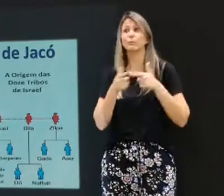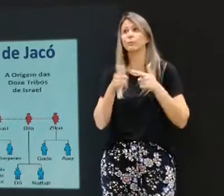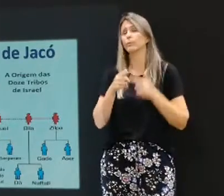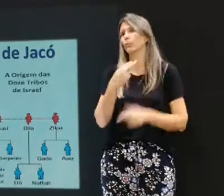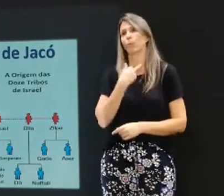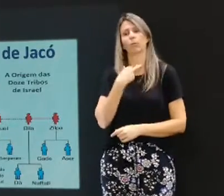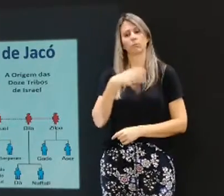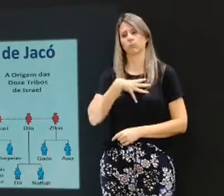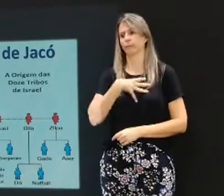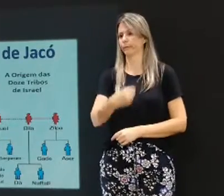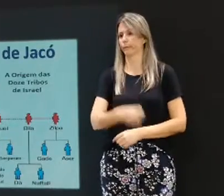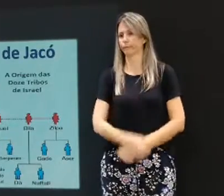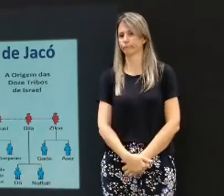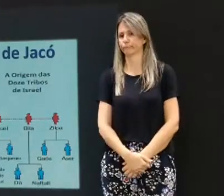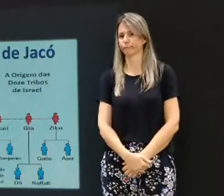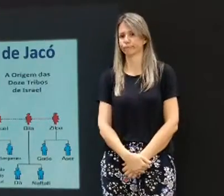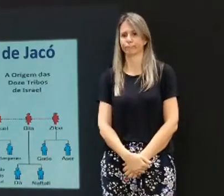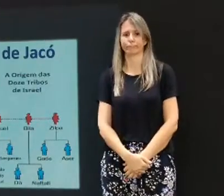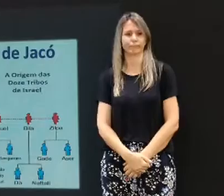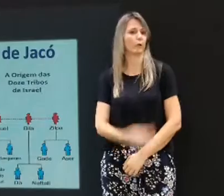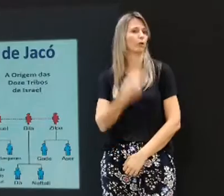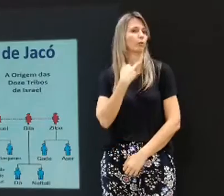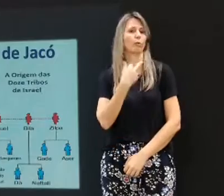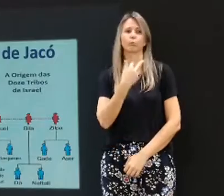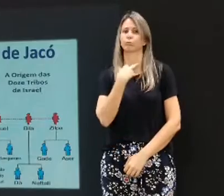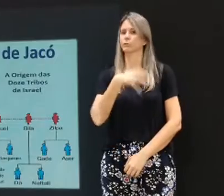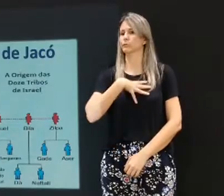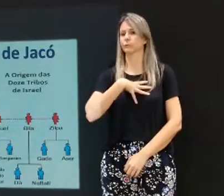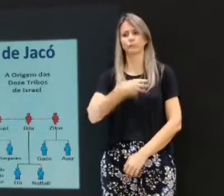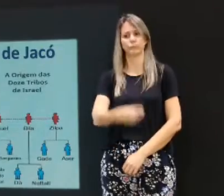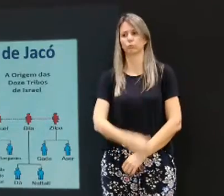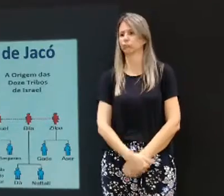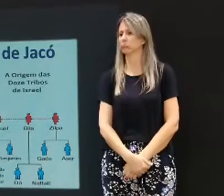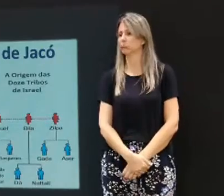mas Raquel não podia ter filhos, ela era estéril, ela não podia ter filhos.